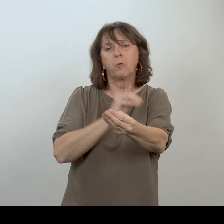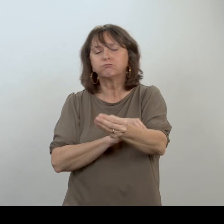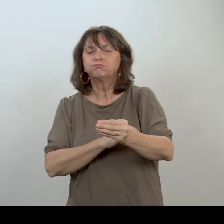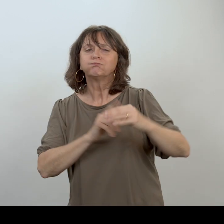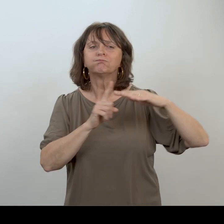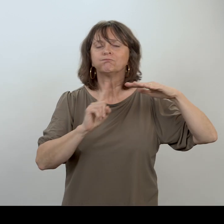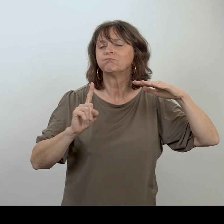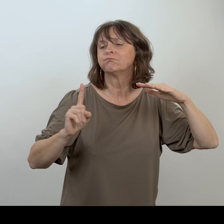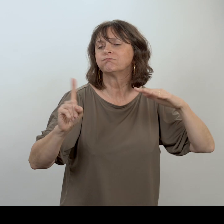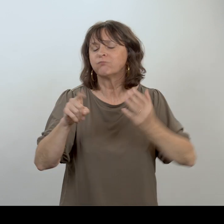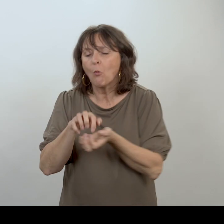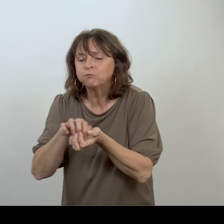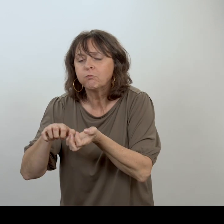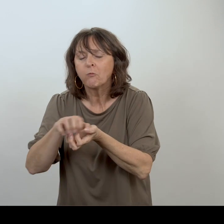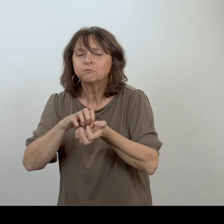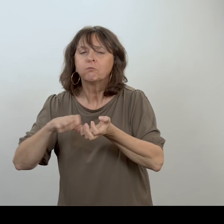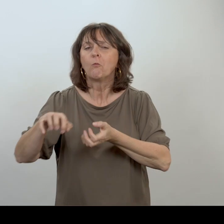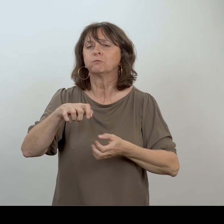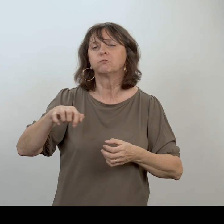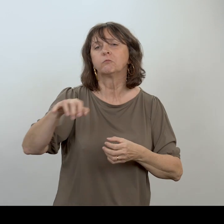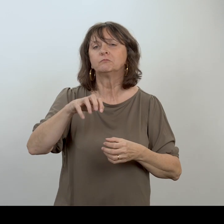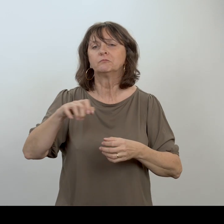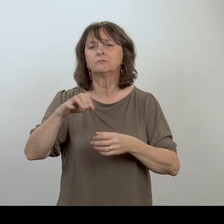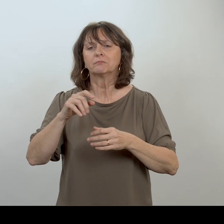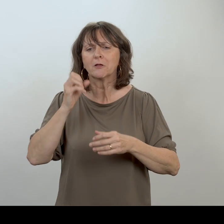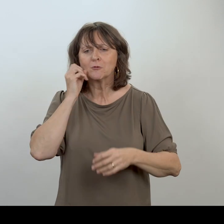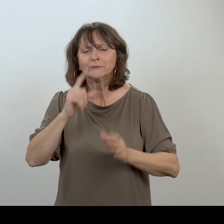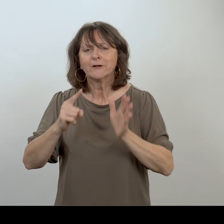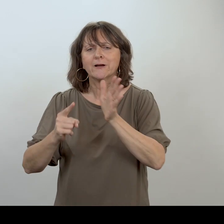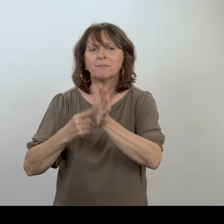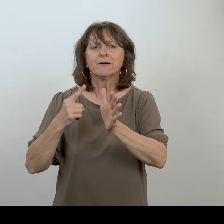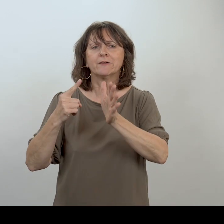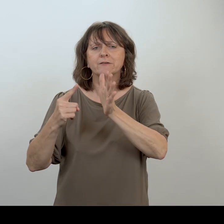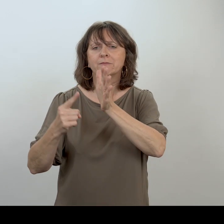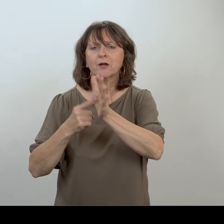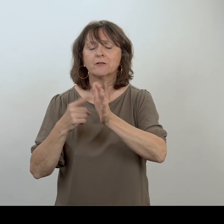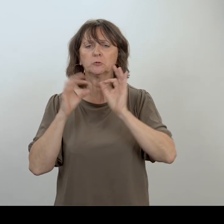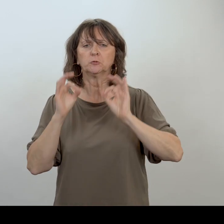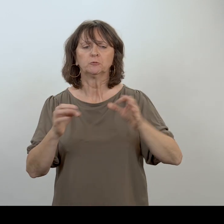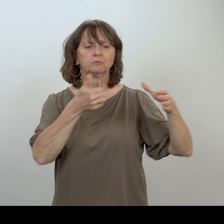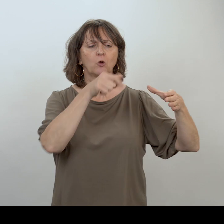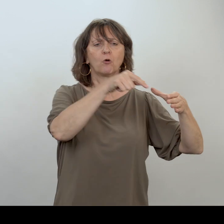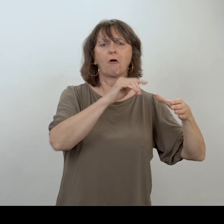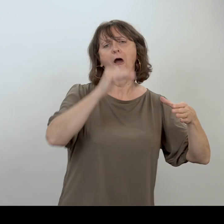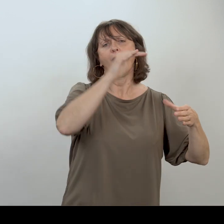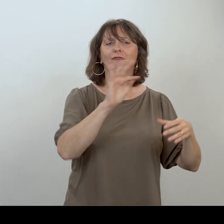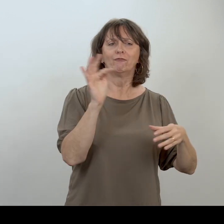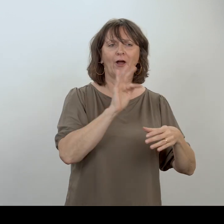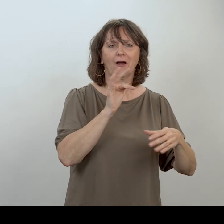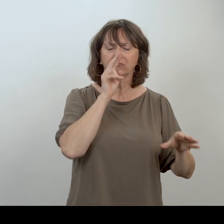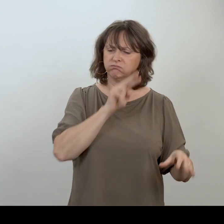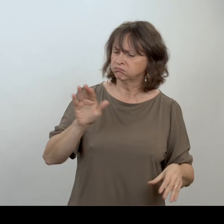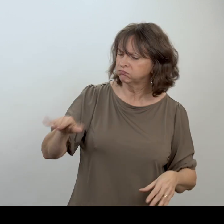que les autres et se mit à paître. Il fit ainsi plusieurs jours de suite. Finalement, l'un des grands